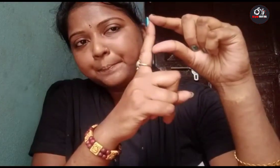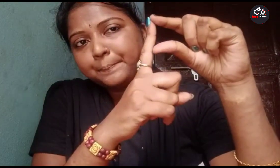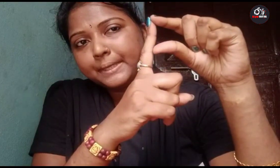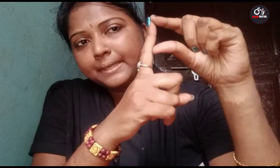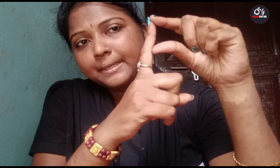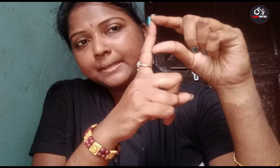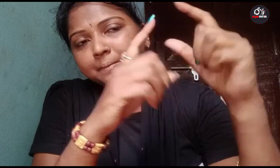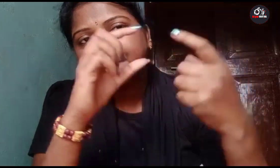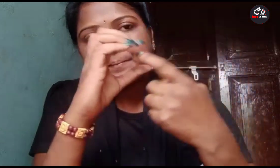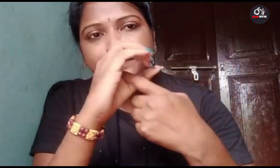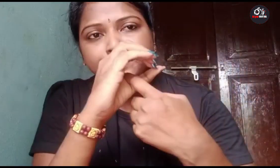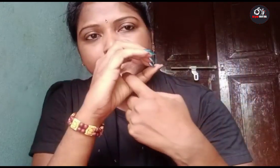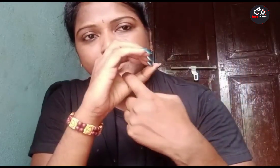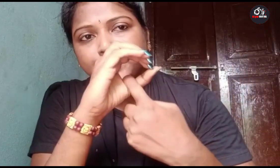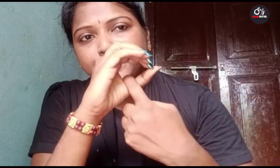P, Q,